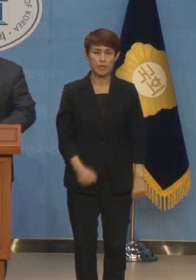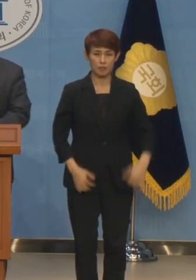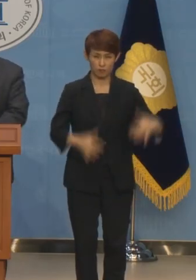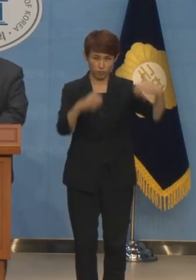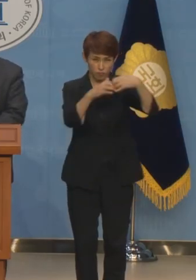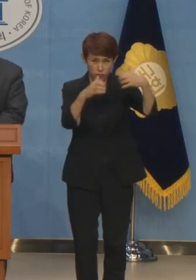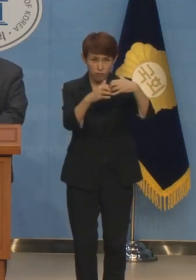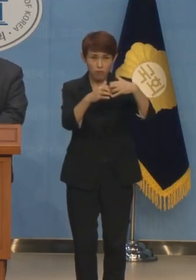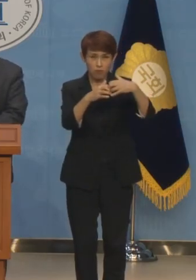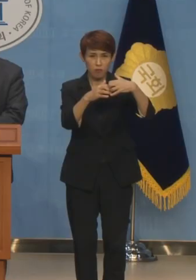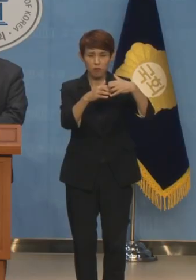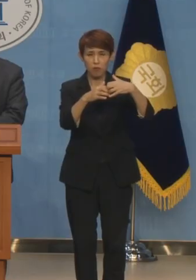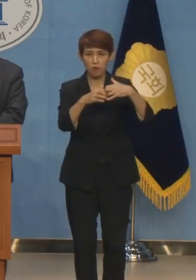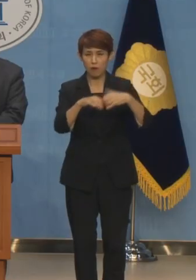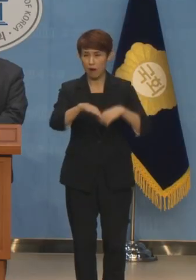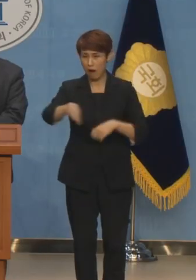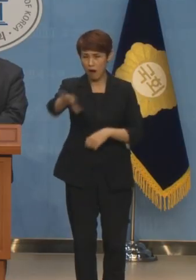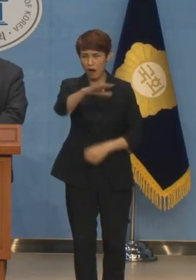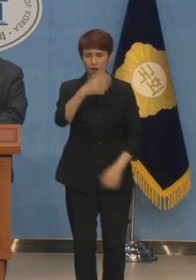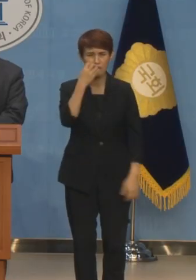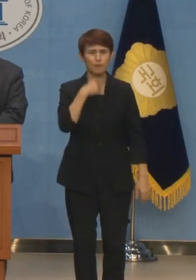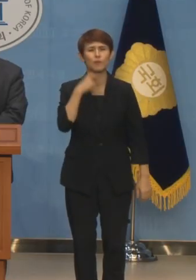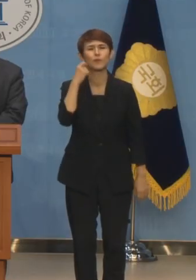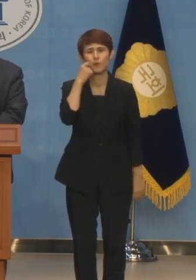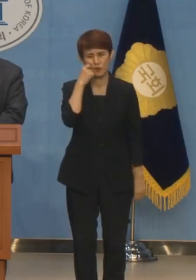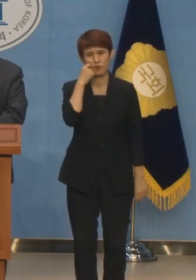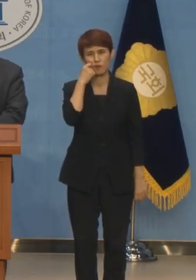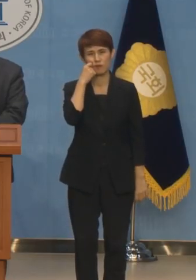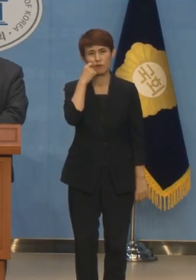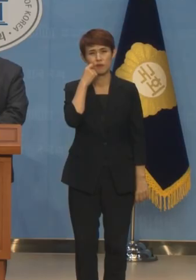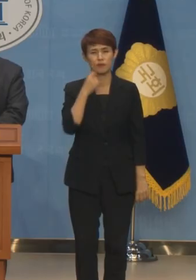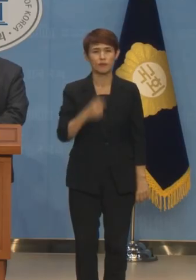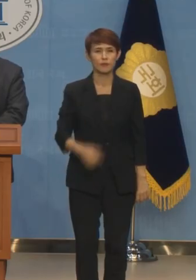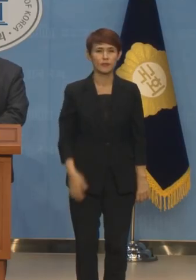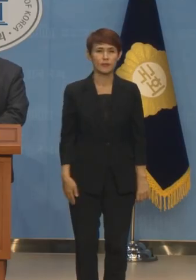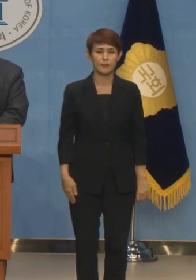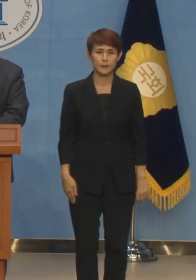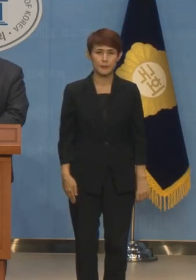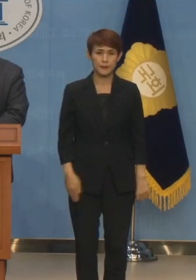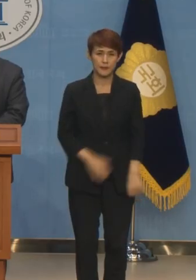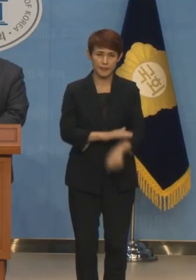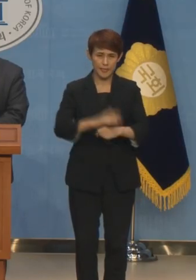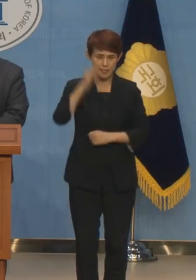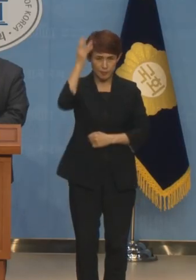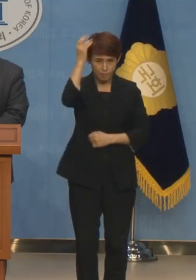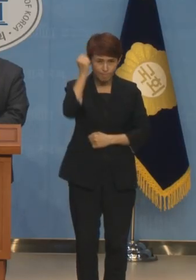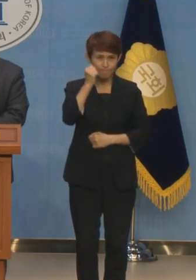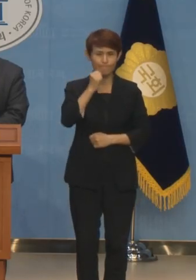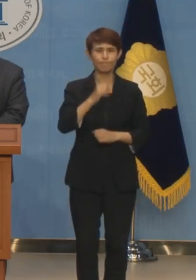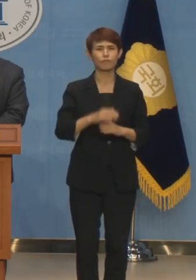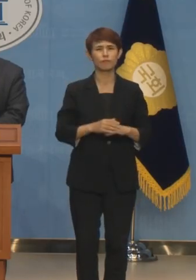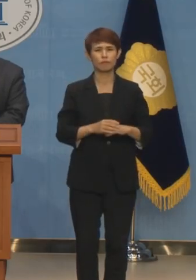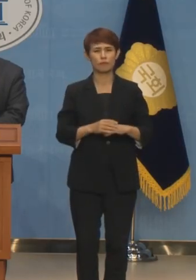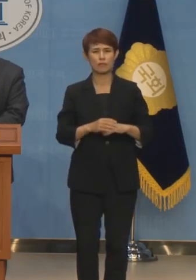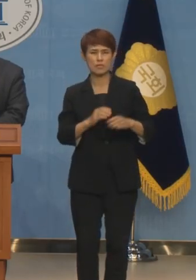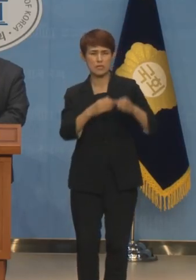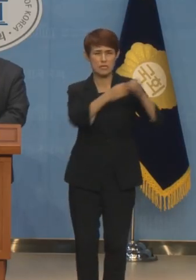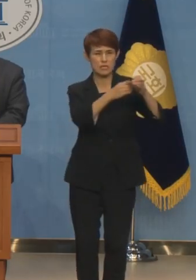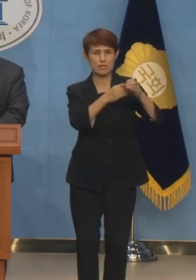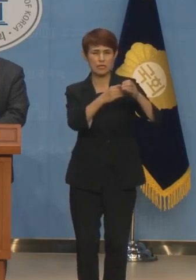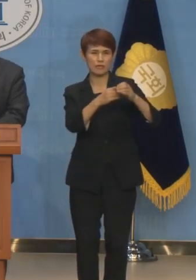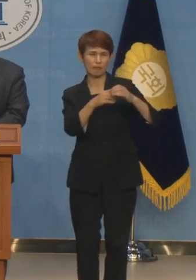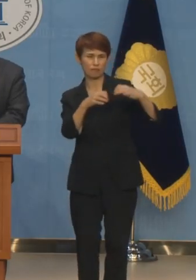전쟁은 누구에게도 이득이 되지 않는 치킨 게임입니다. 이 점을 유념해 분단과 대결로 향하는 발걸음을